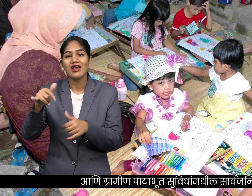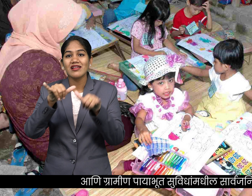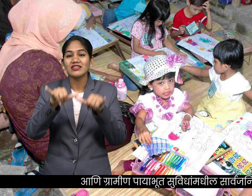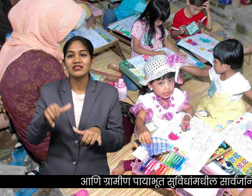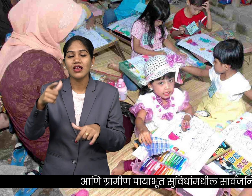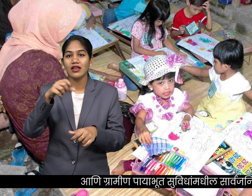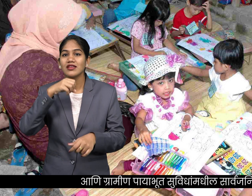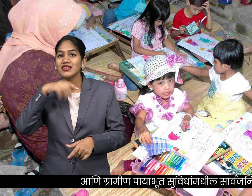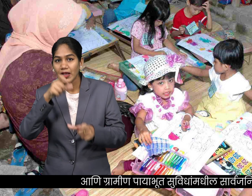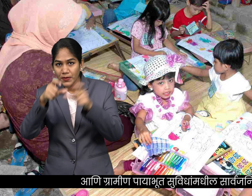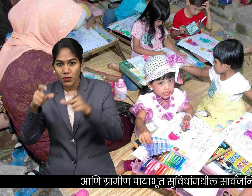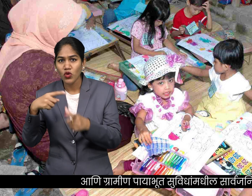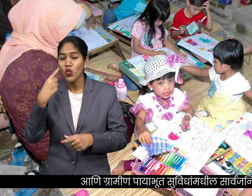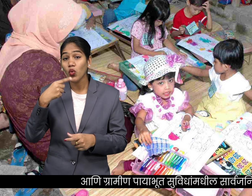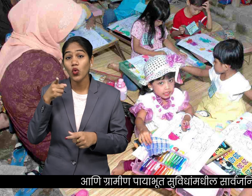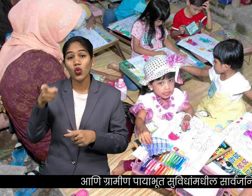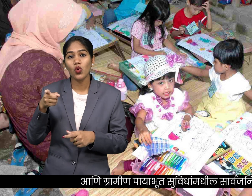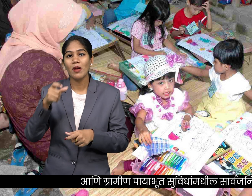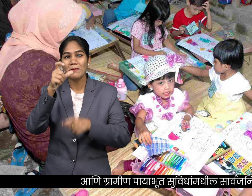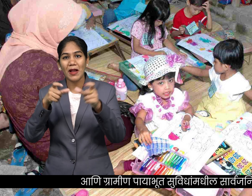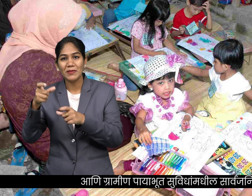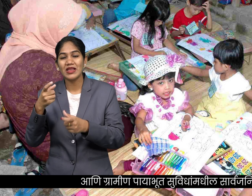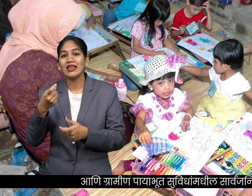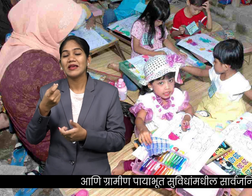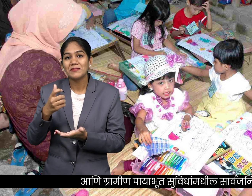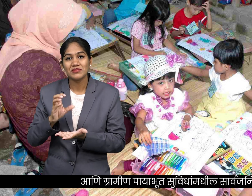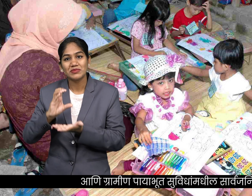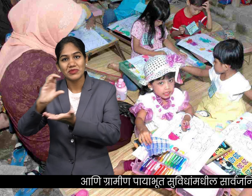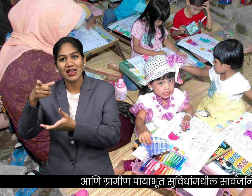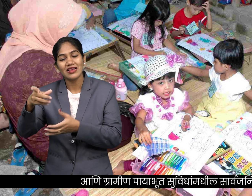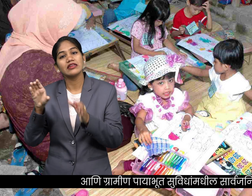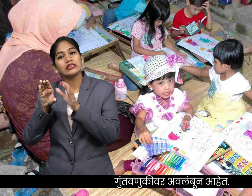आणि ग्रामीण पायाभूत सुविधांमधील सार्वजनिक